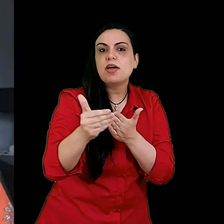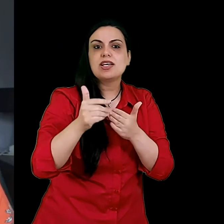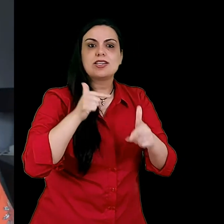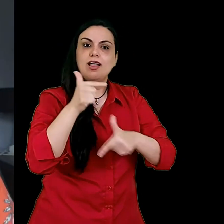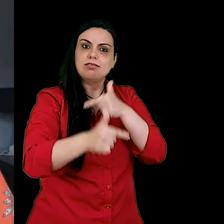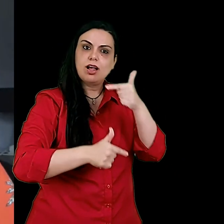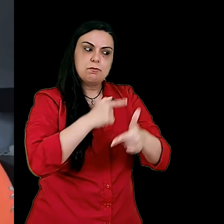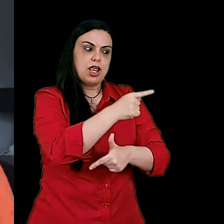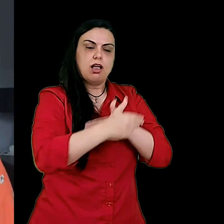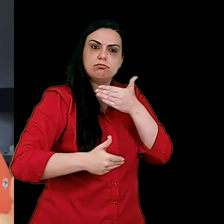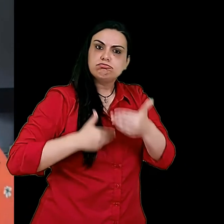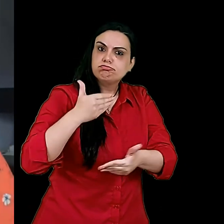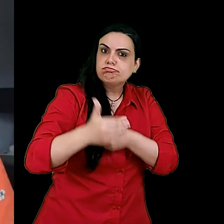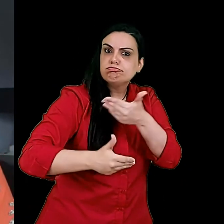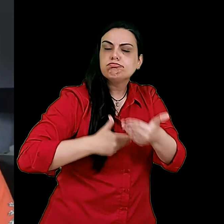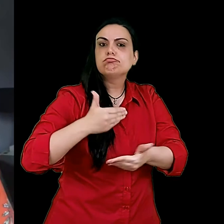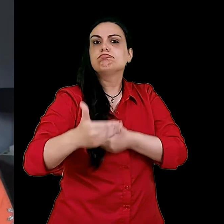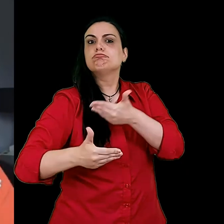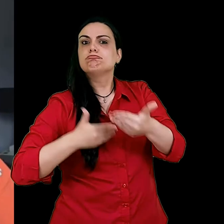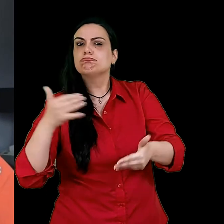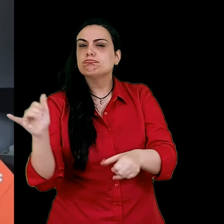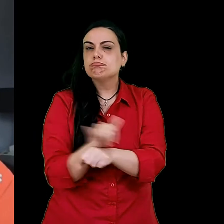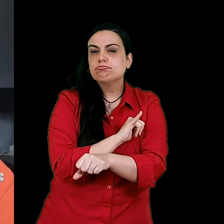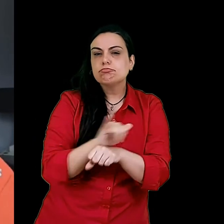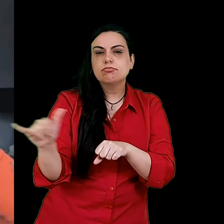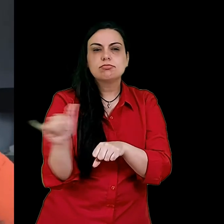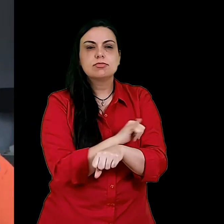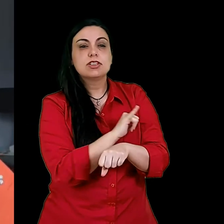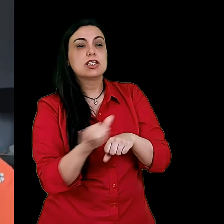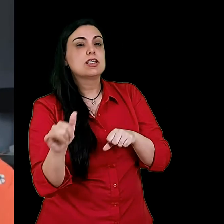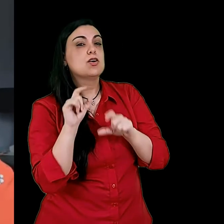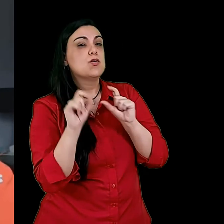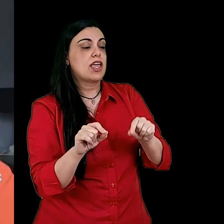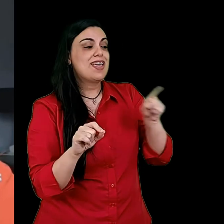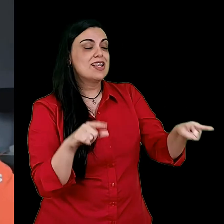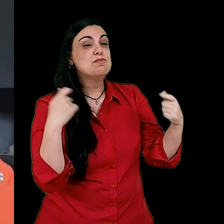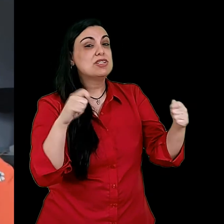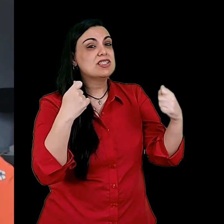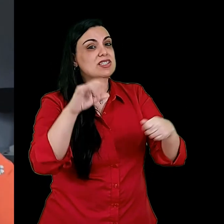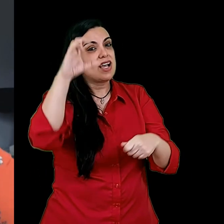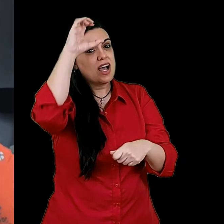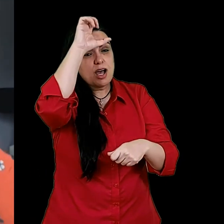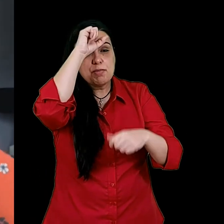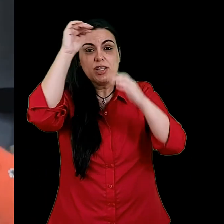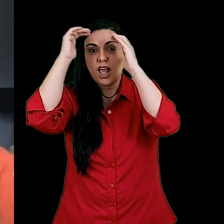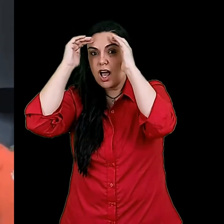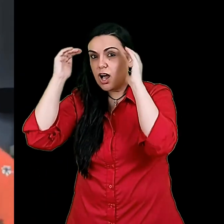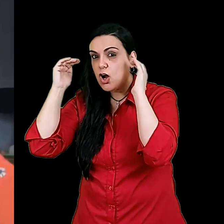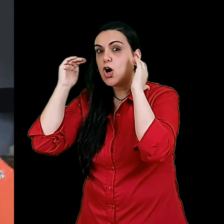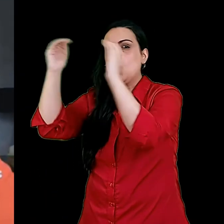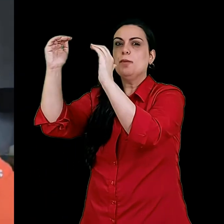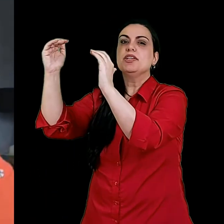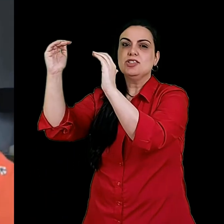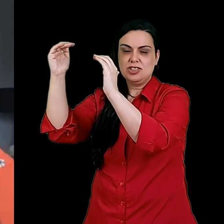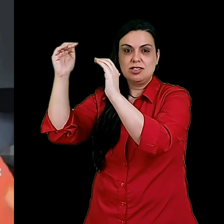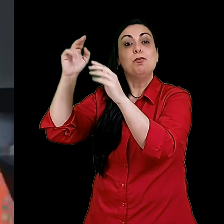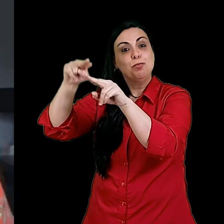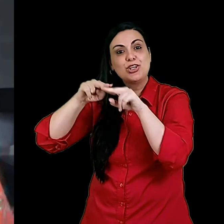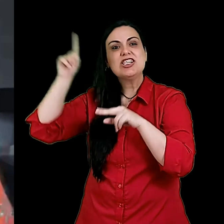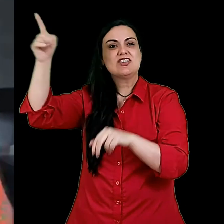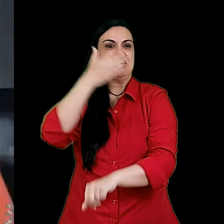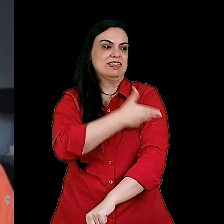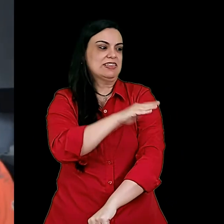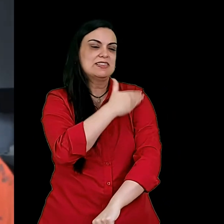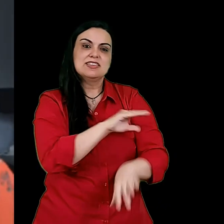começa a trabalhar logo na desenvoltura inicial do começo da chamada de Moisés: a obediência. A